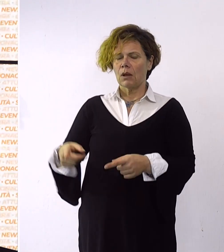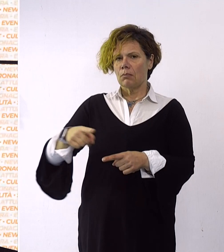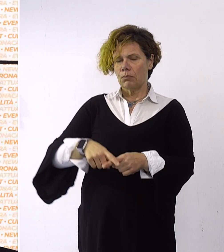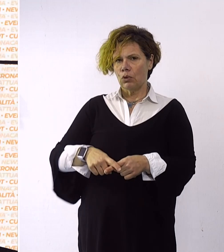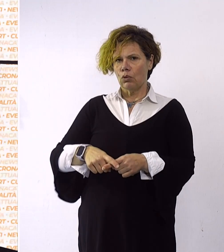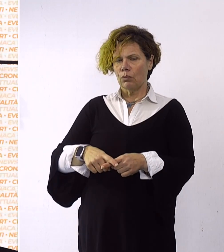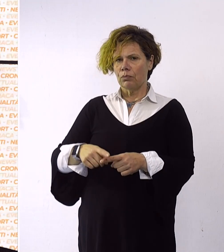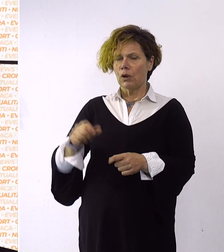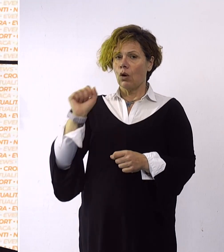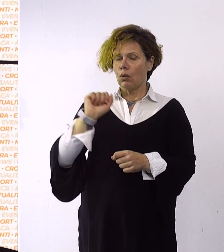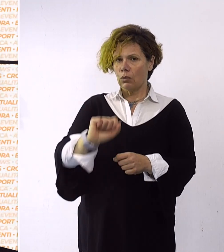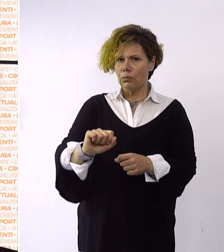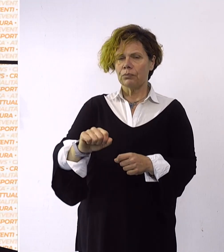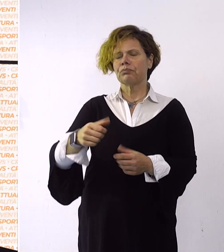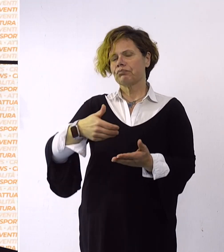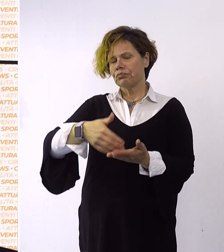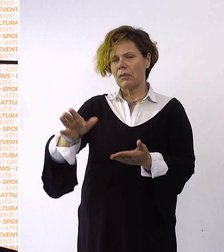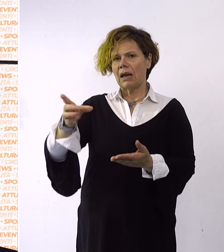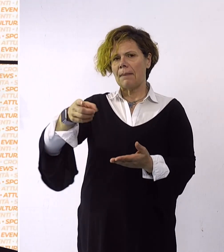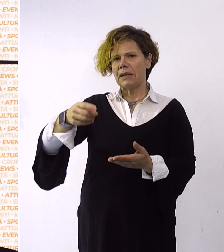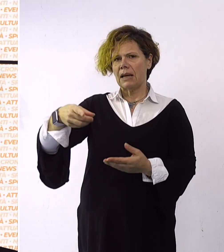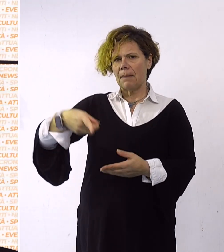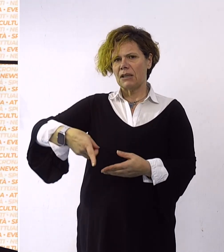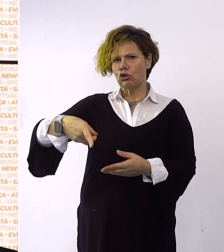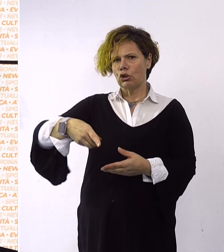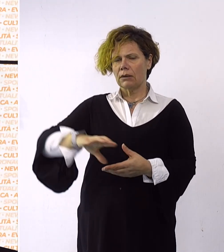Diffidato invece Gabriele Pastore.